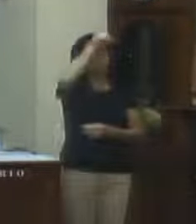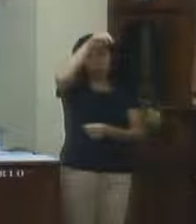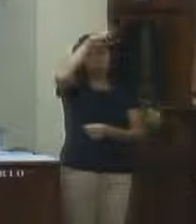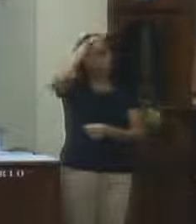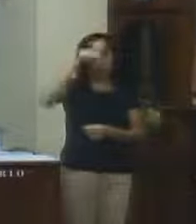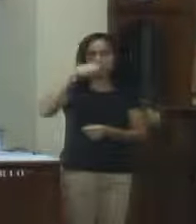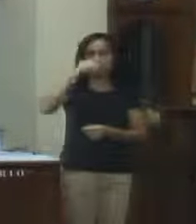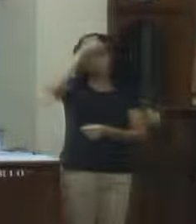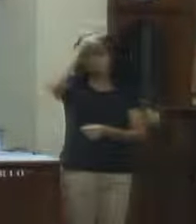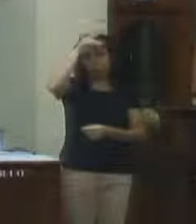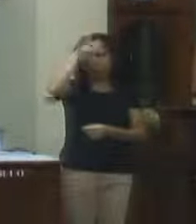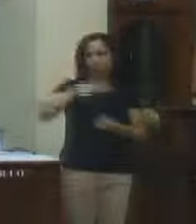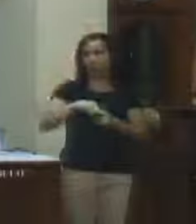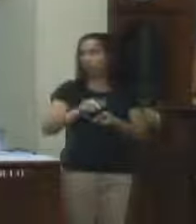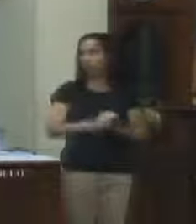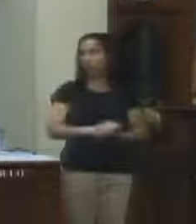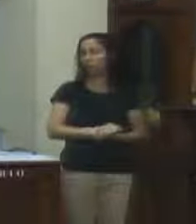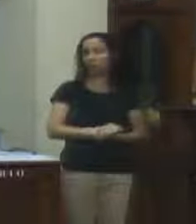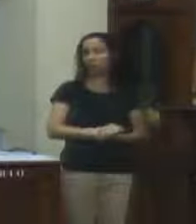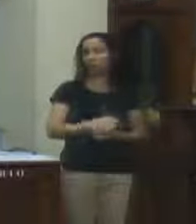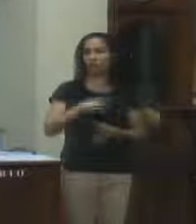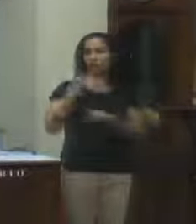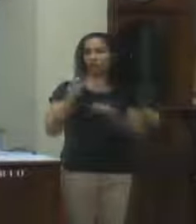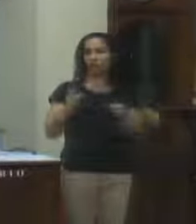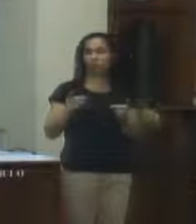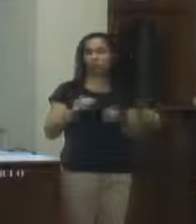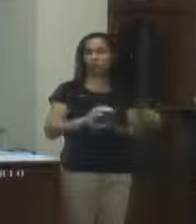distribuiu em todo o comércio. Né?